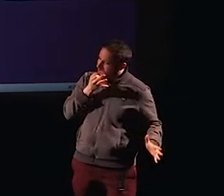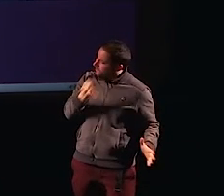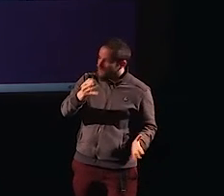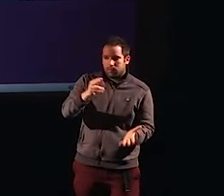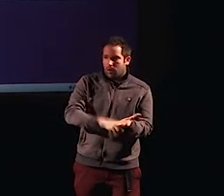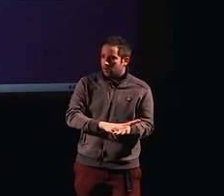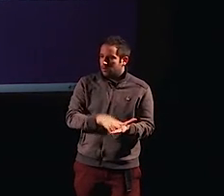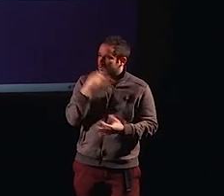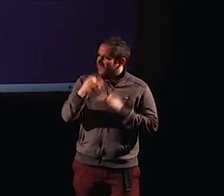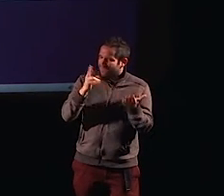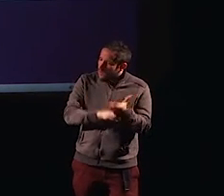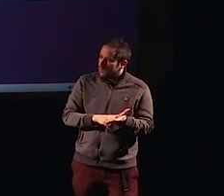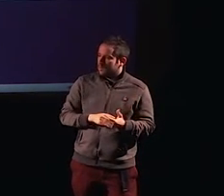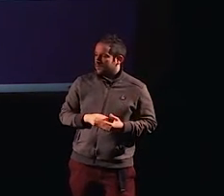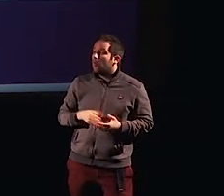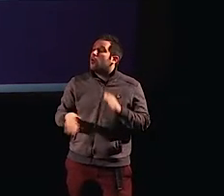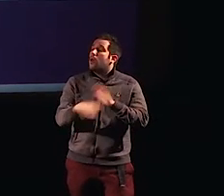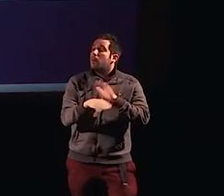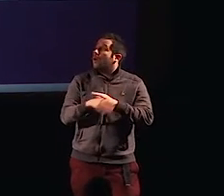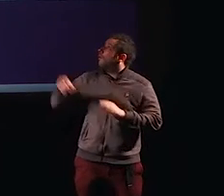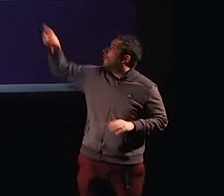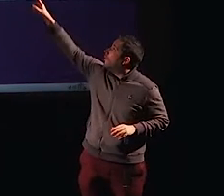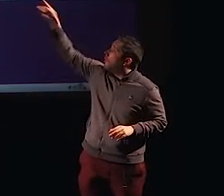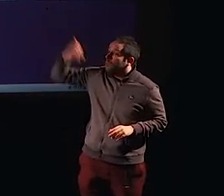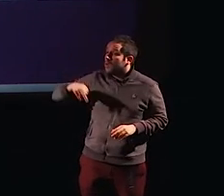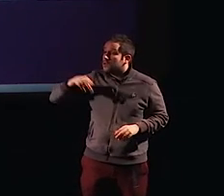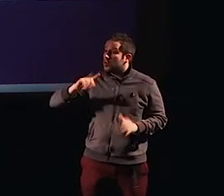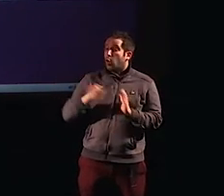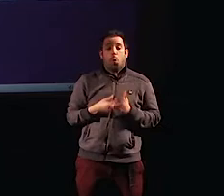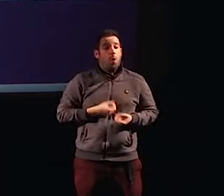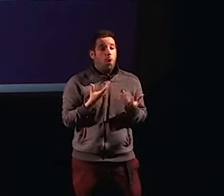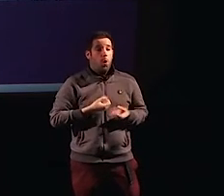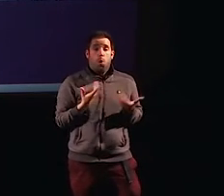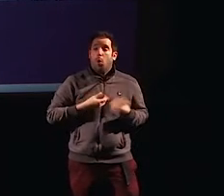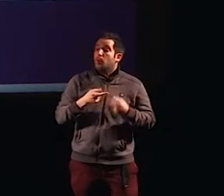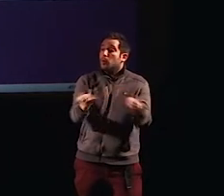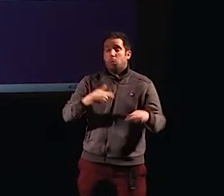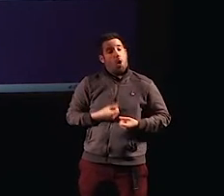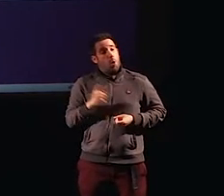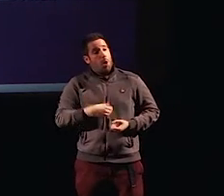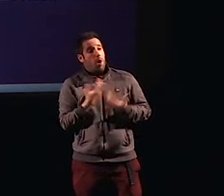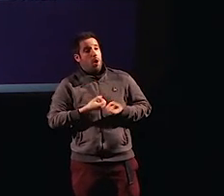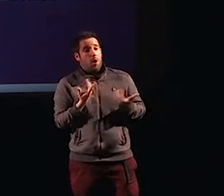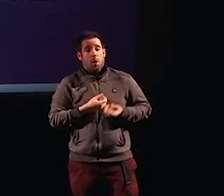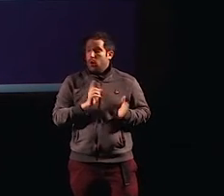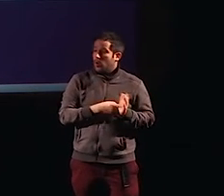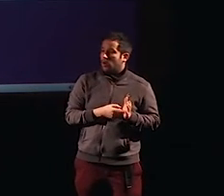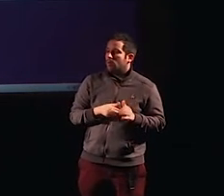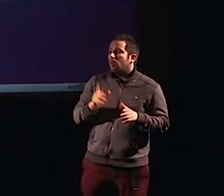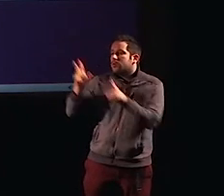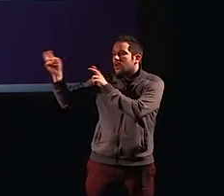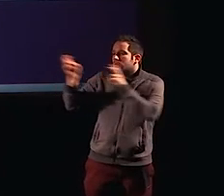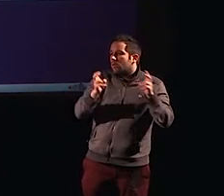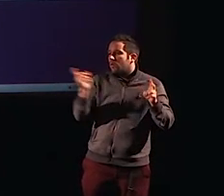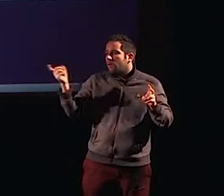En fait, c'est pas du tout. En fait, au départ, la parésia était juste un droit de parler, de prendre publiquement la parole. Donc, ça, c'est la citation, je ne vais pas vous la répéter, c'est la citation